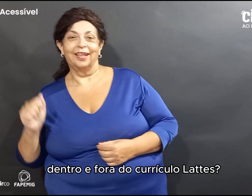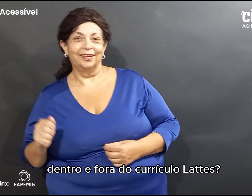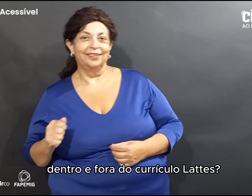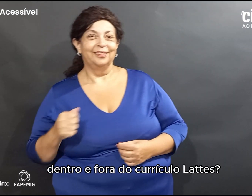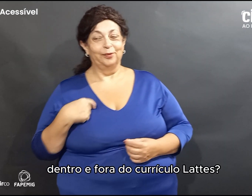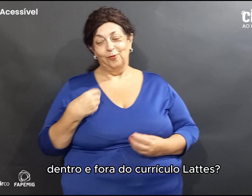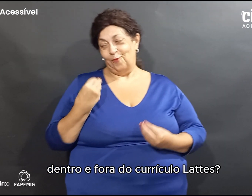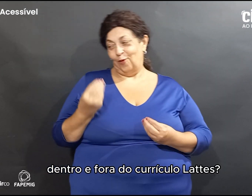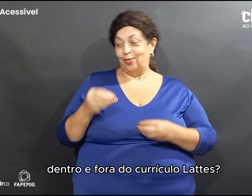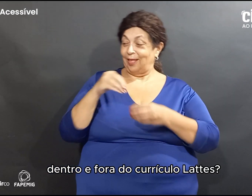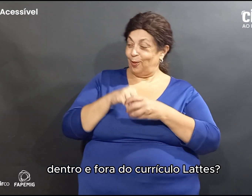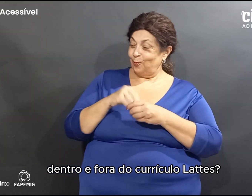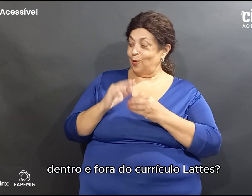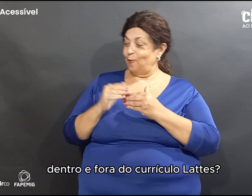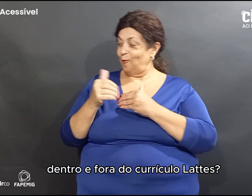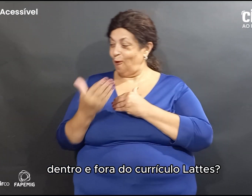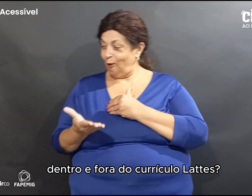dentro e fora do currículo Lattes.